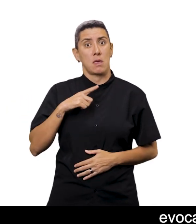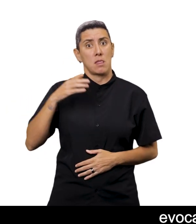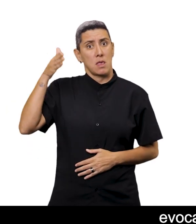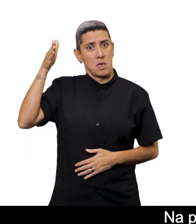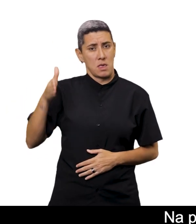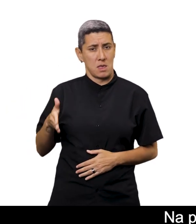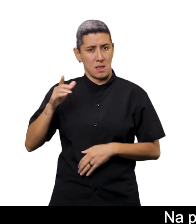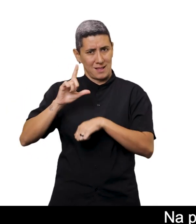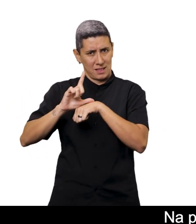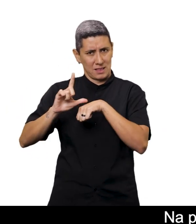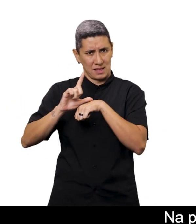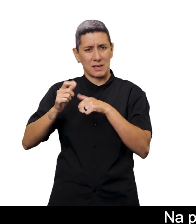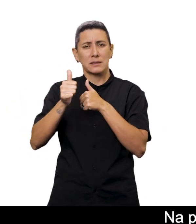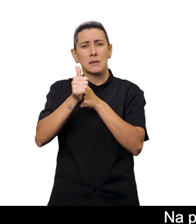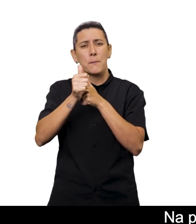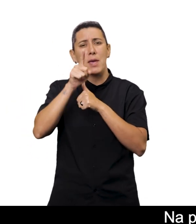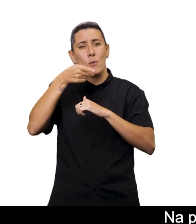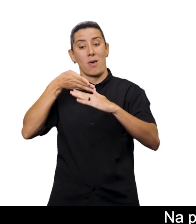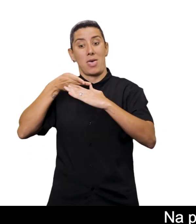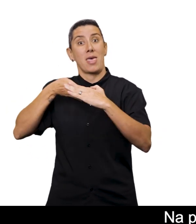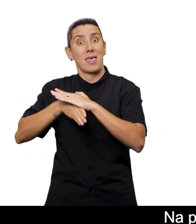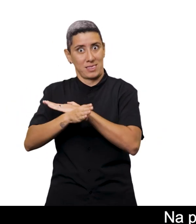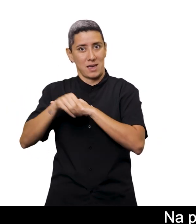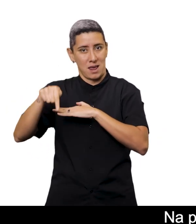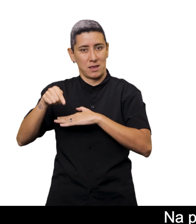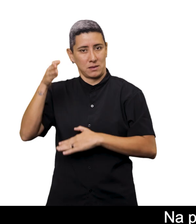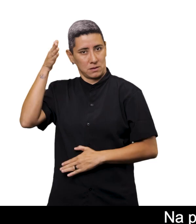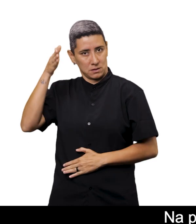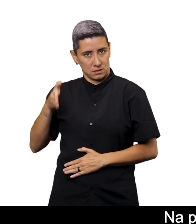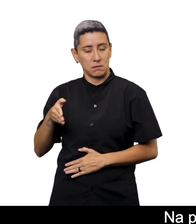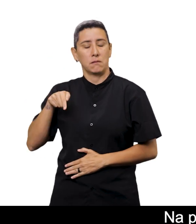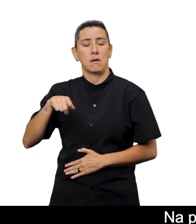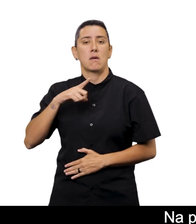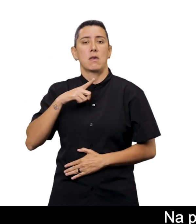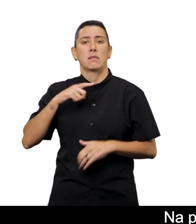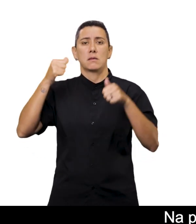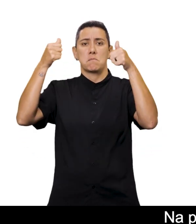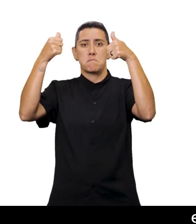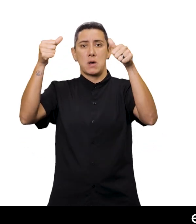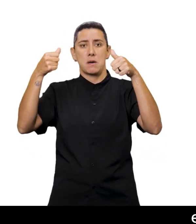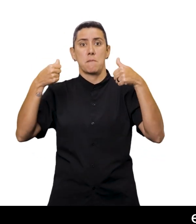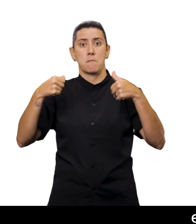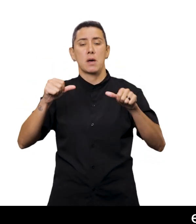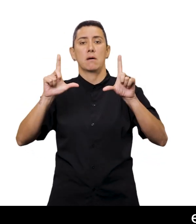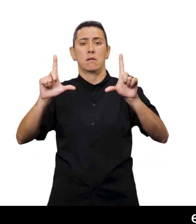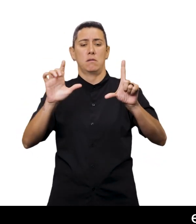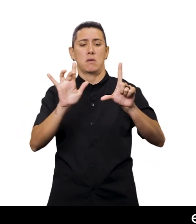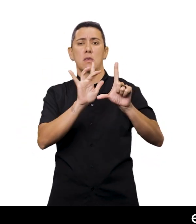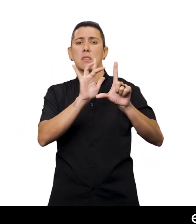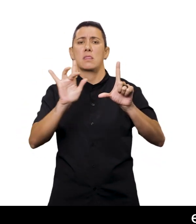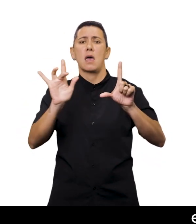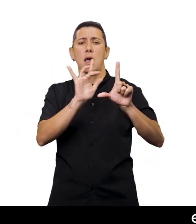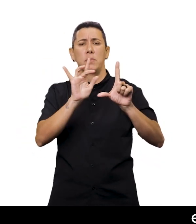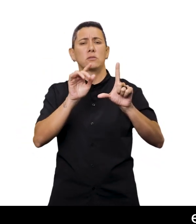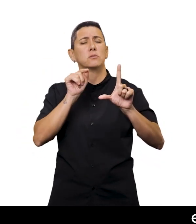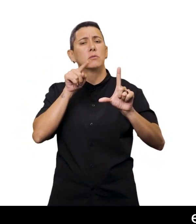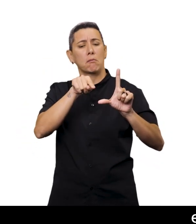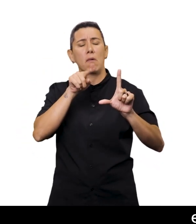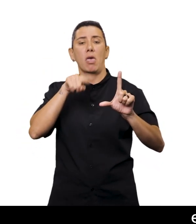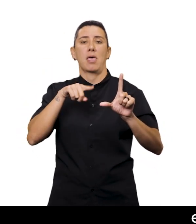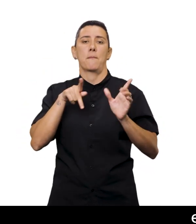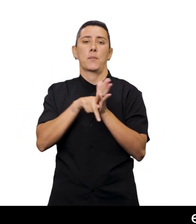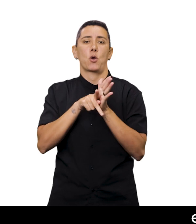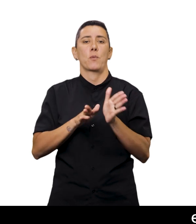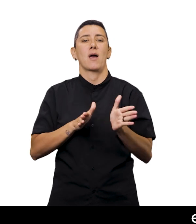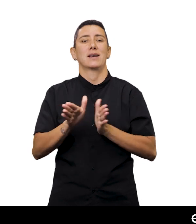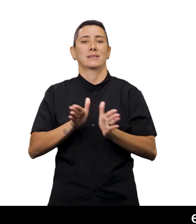que atuam. Na parede lateral lilás, próximo à porta de entrada da exposição, está afixado este